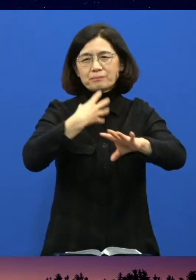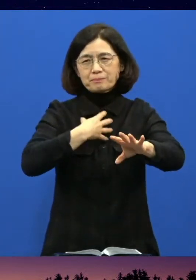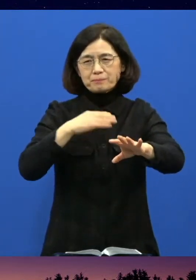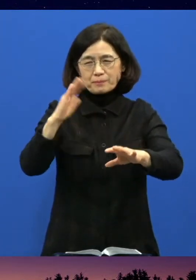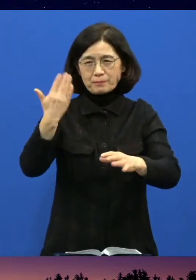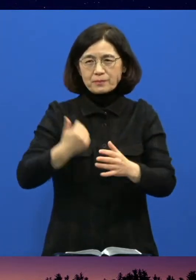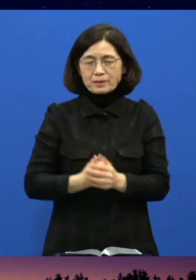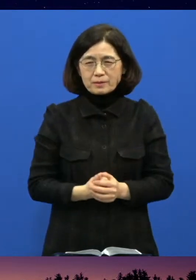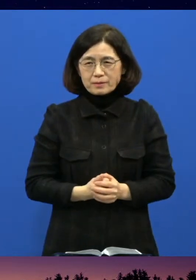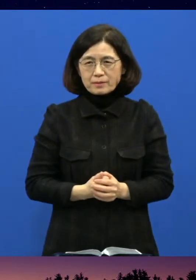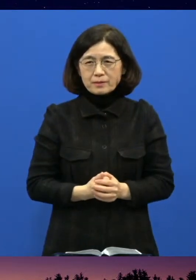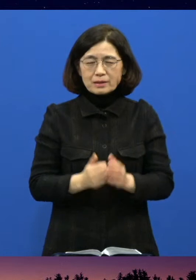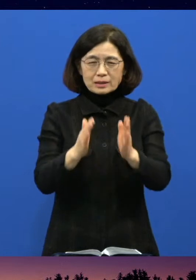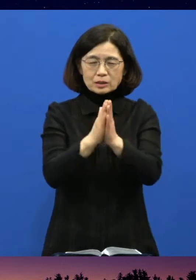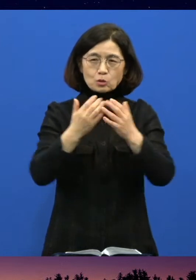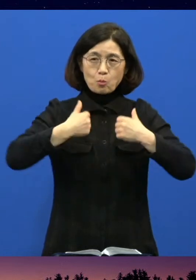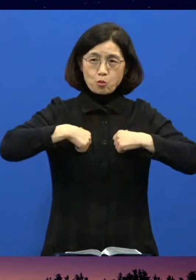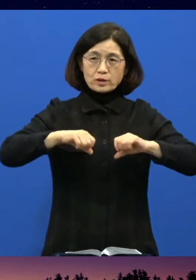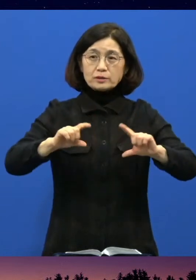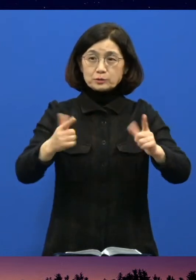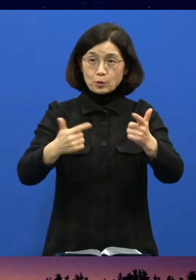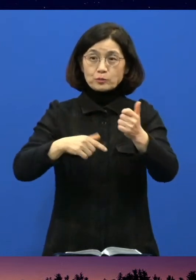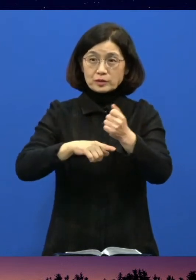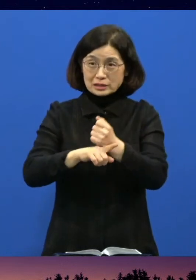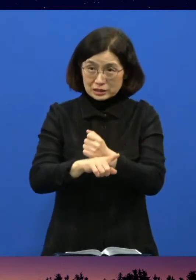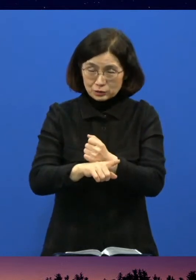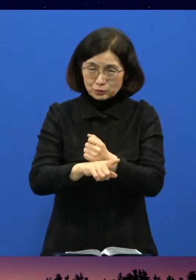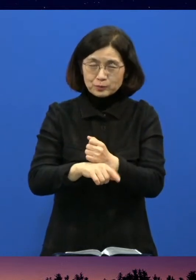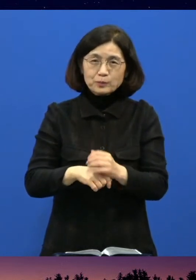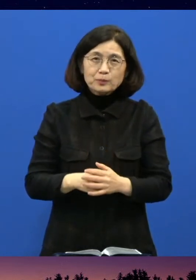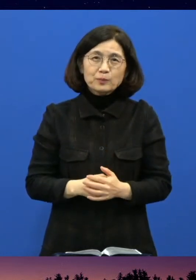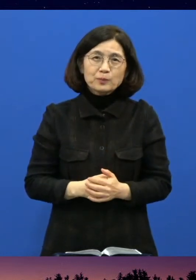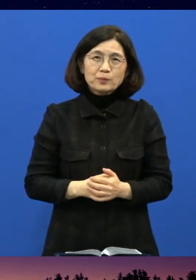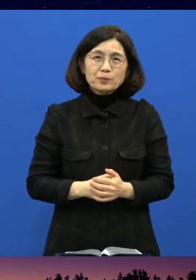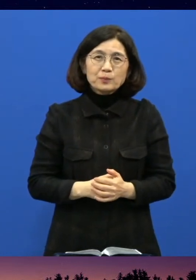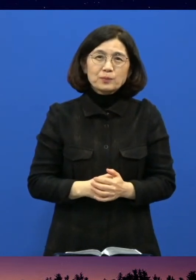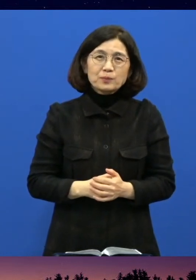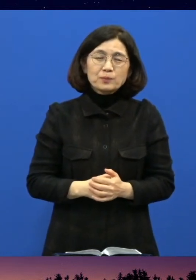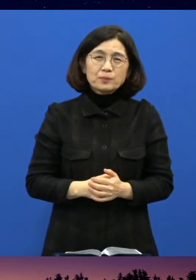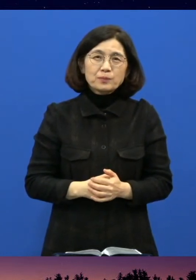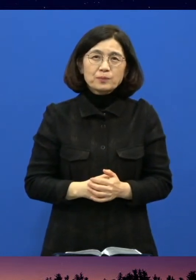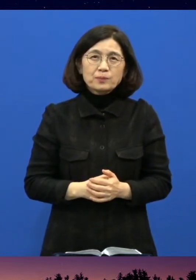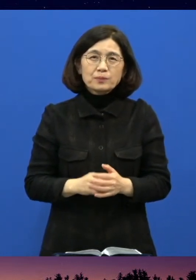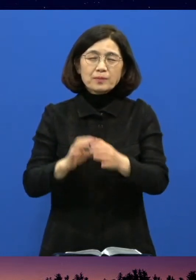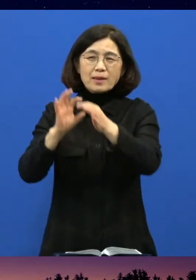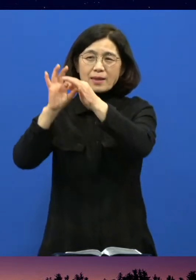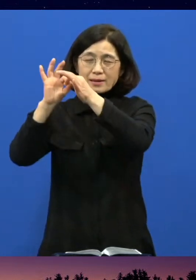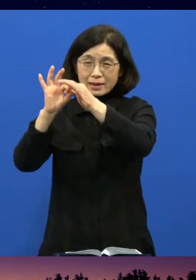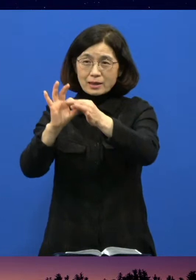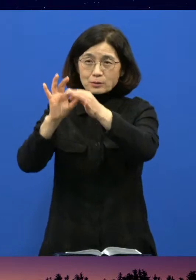포기할 수 없는 이유예요. 계속 신음하는 삶을 살아가는